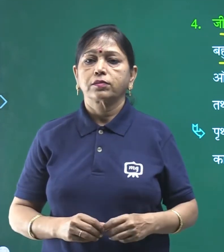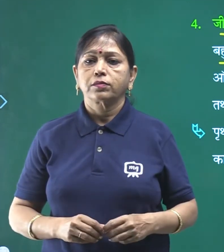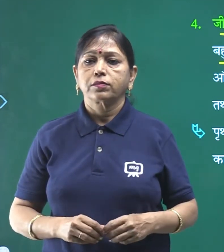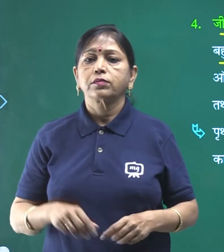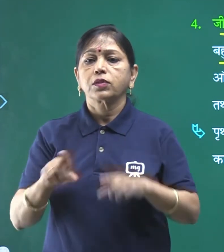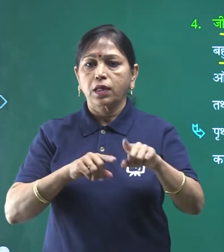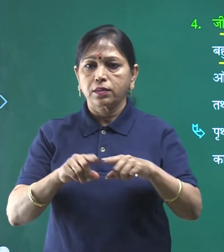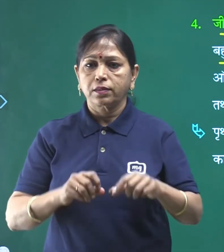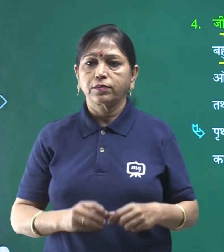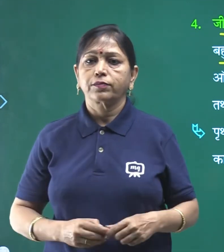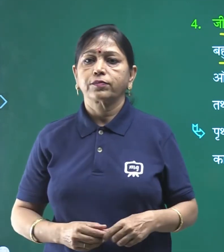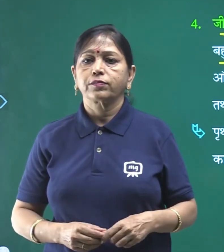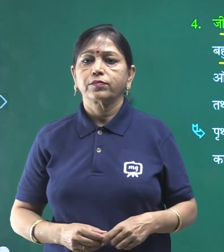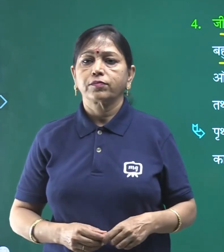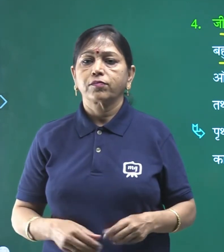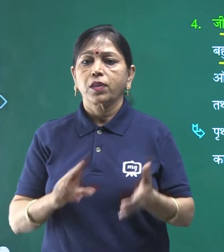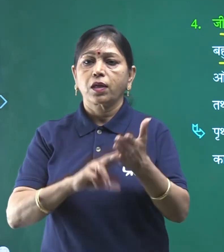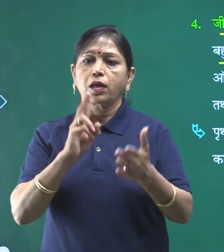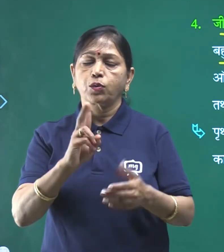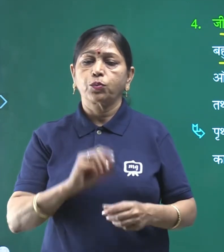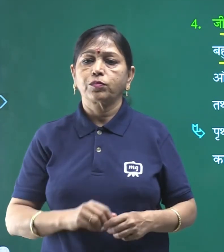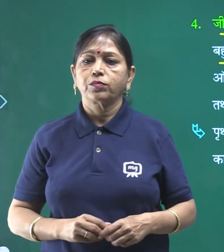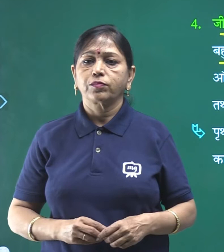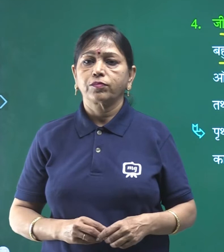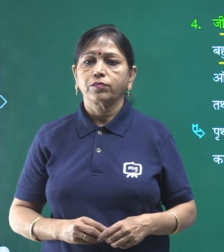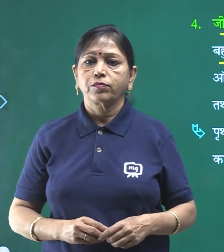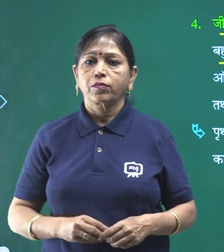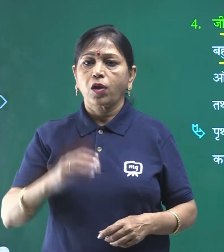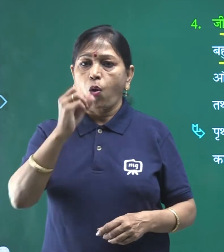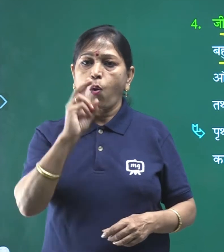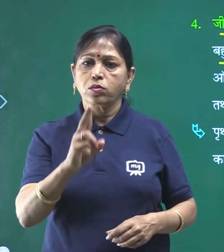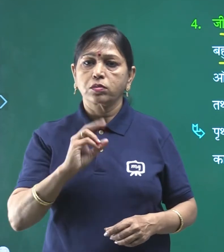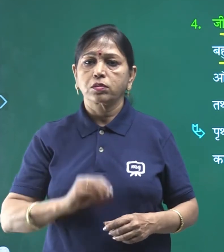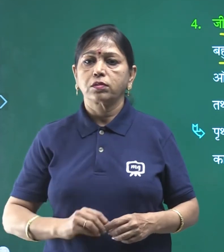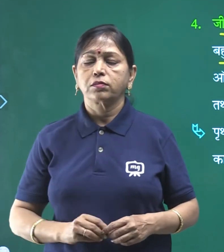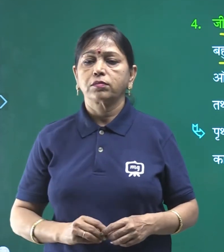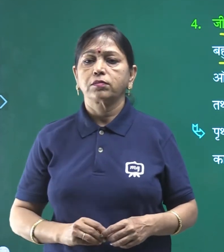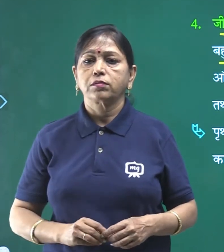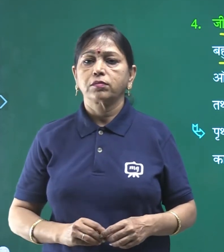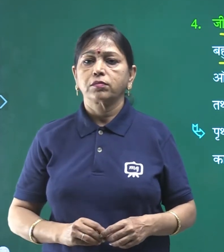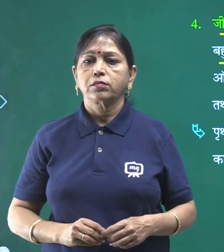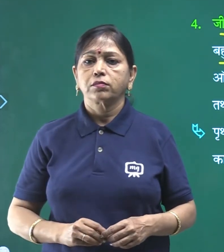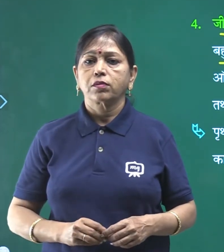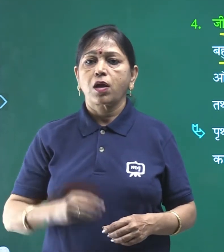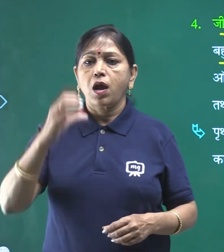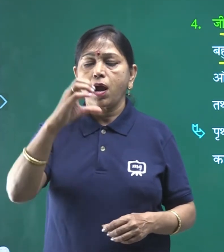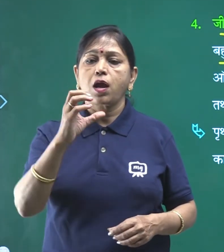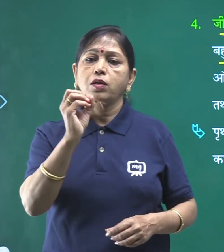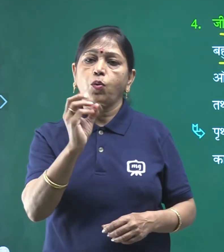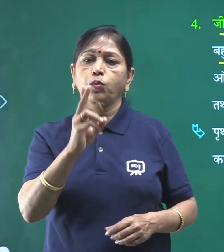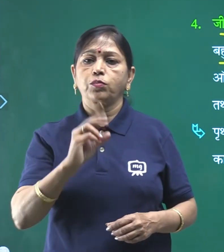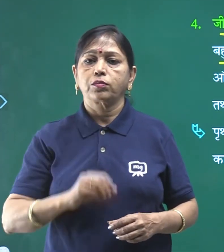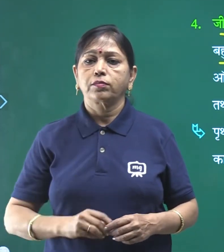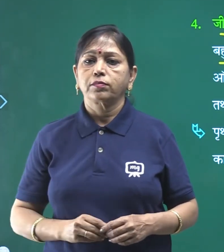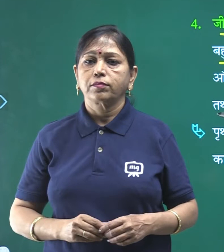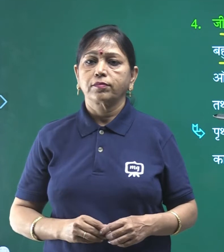है जैसे नाइट्रोजन ऑक्सीजन कार्बन डायऑक्साइड